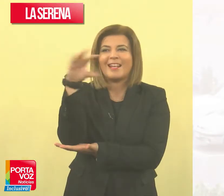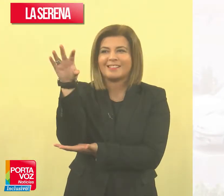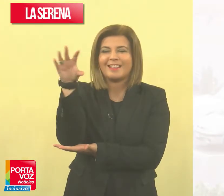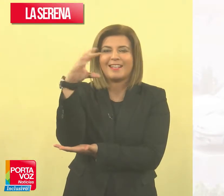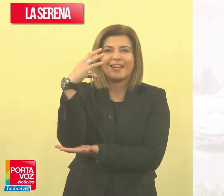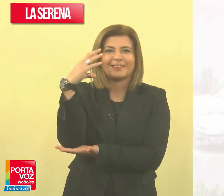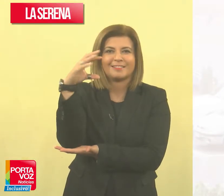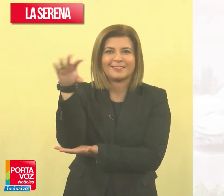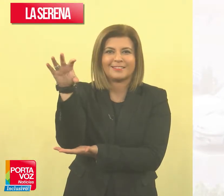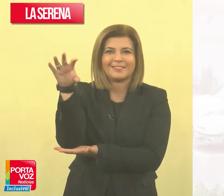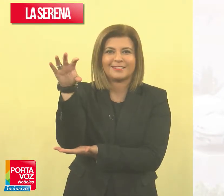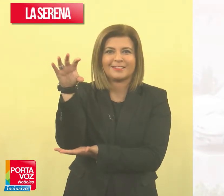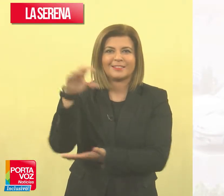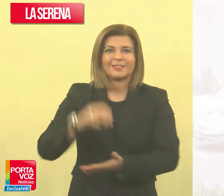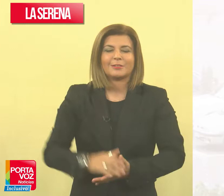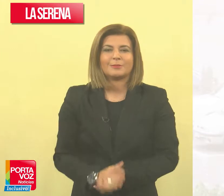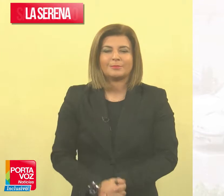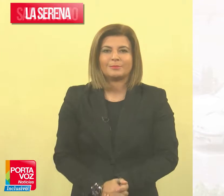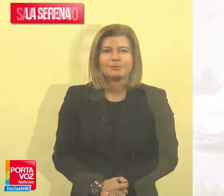La Serena,